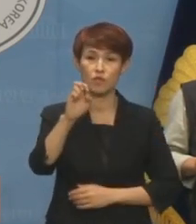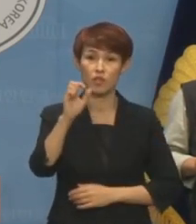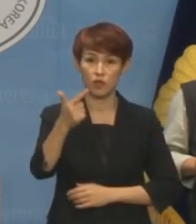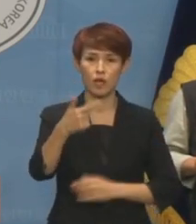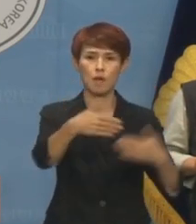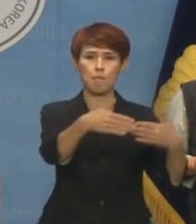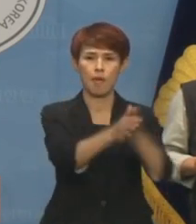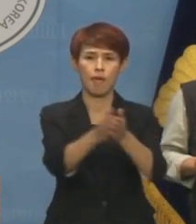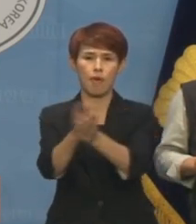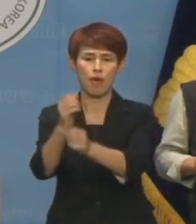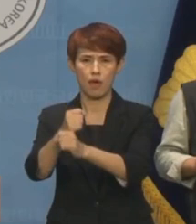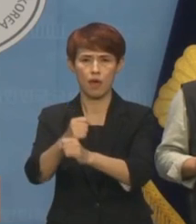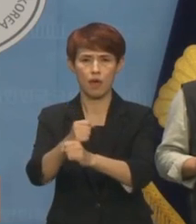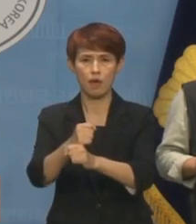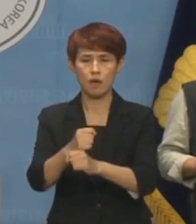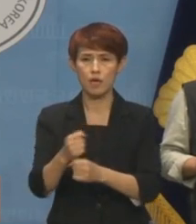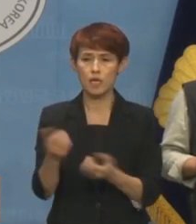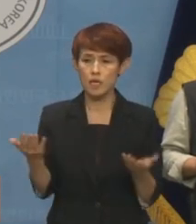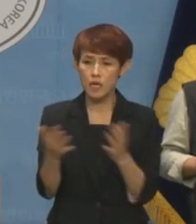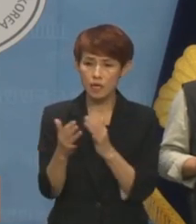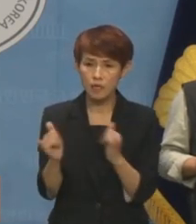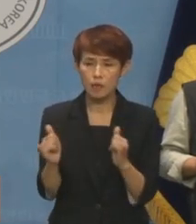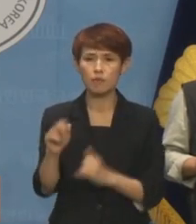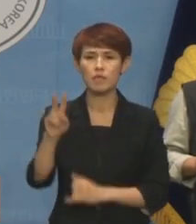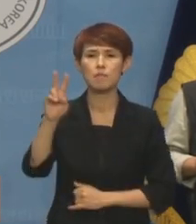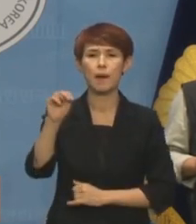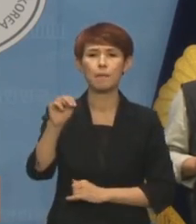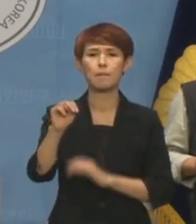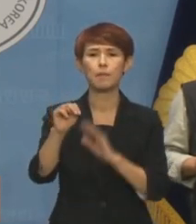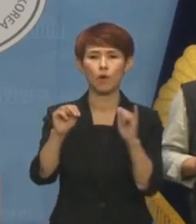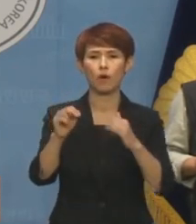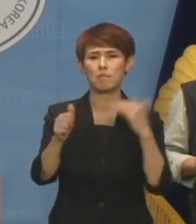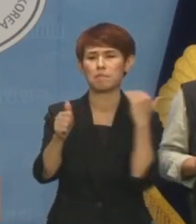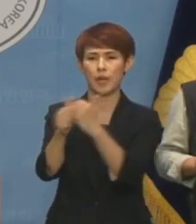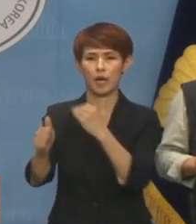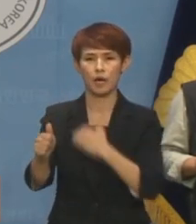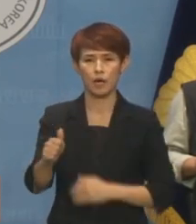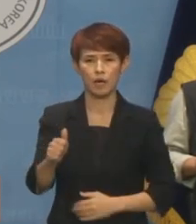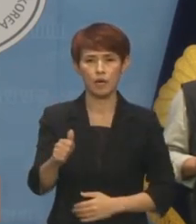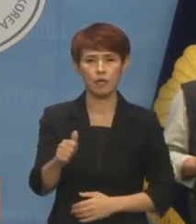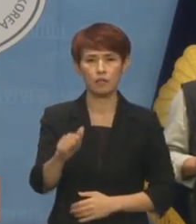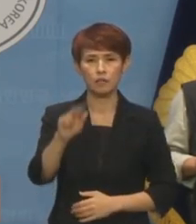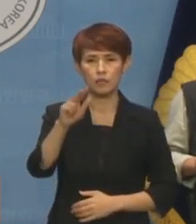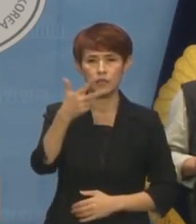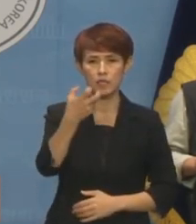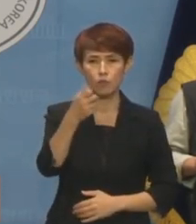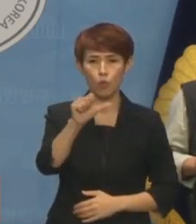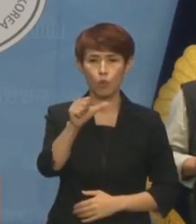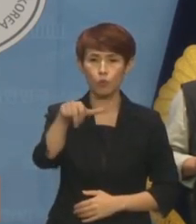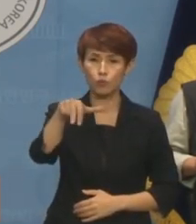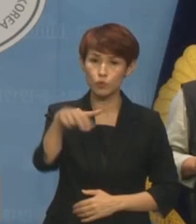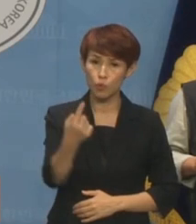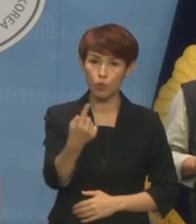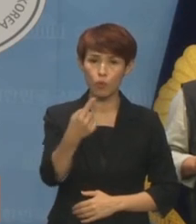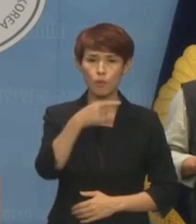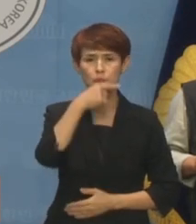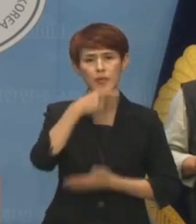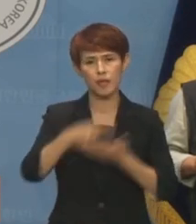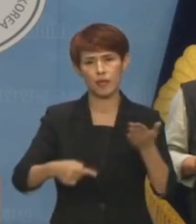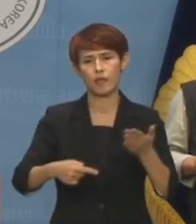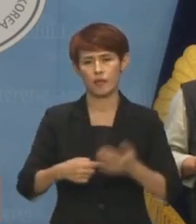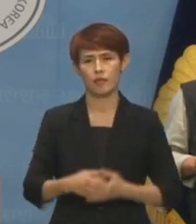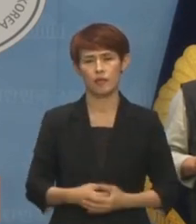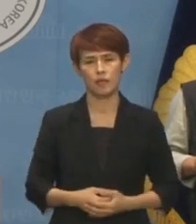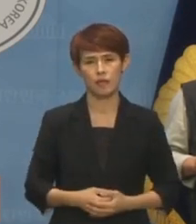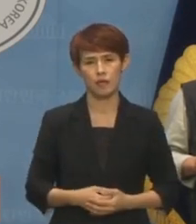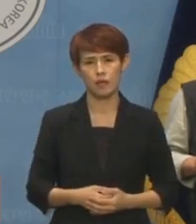하지만 일하는 노동자 2만 명이 해고되고 75조의 경제 피해가 발생합니다.